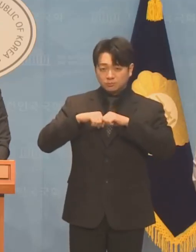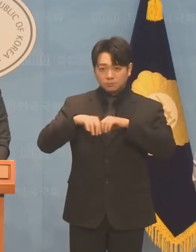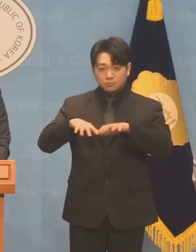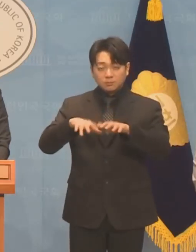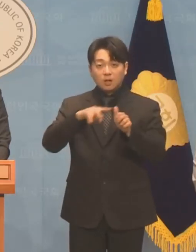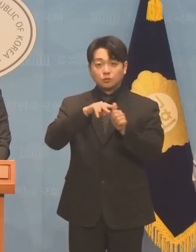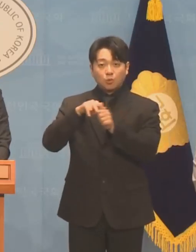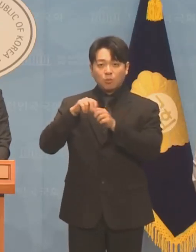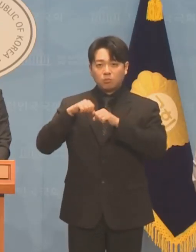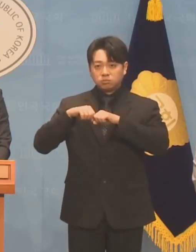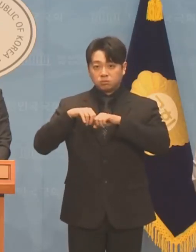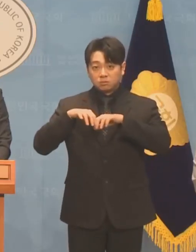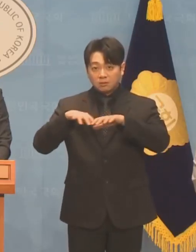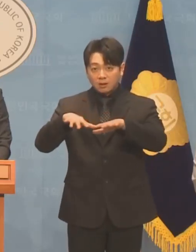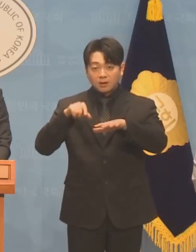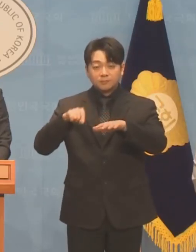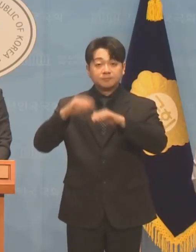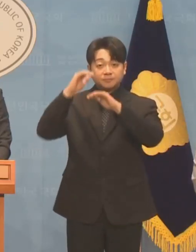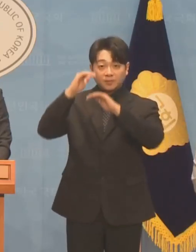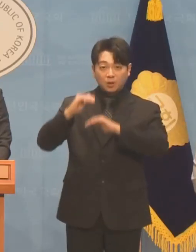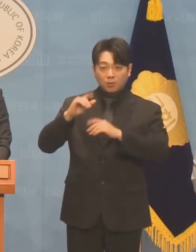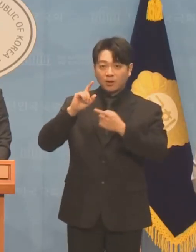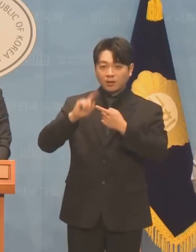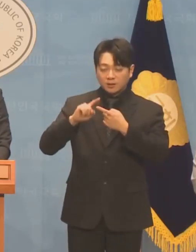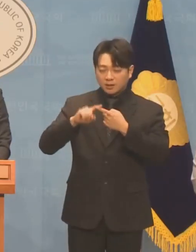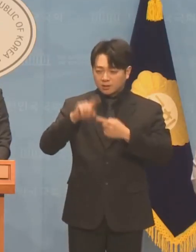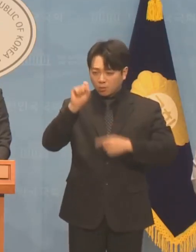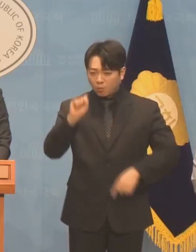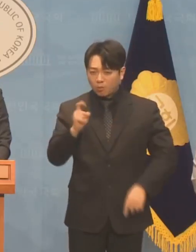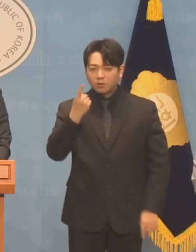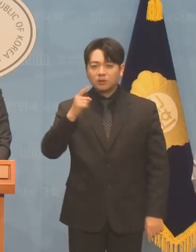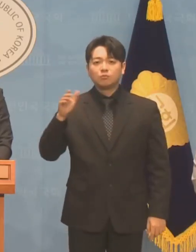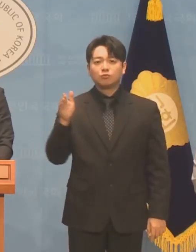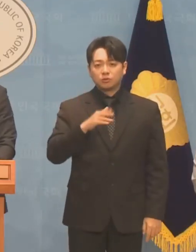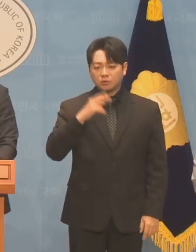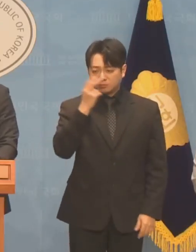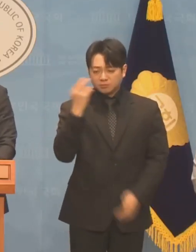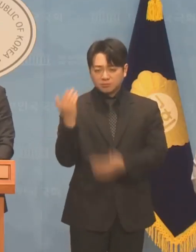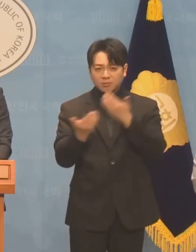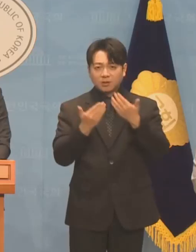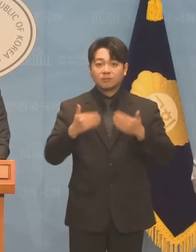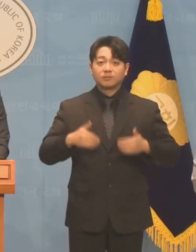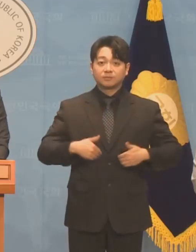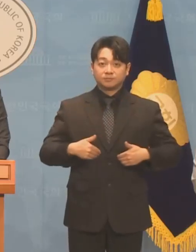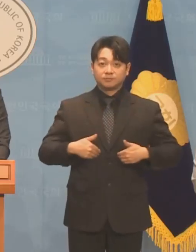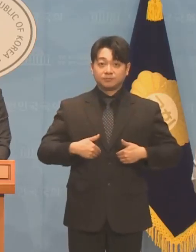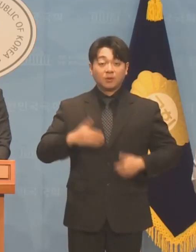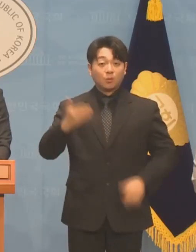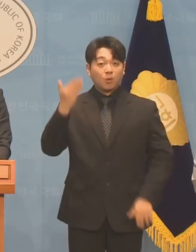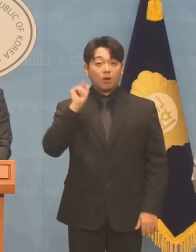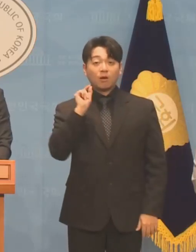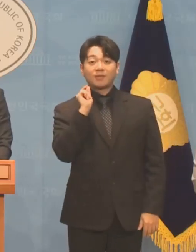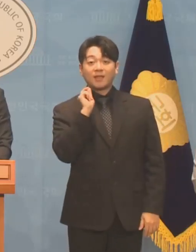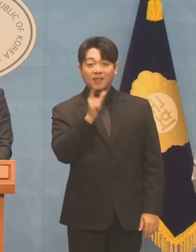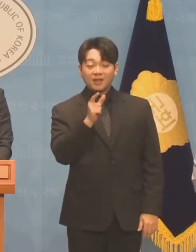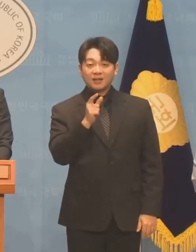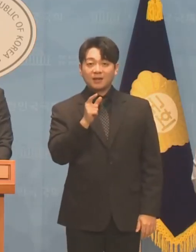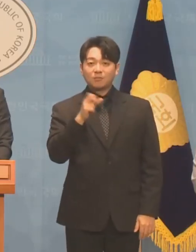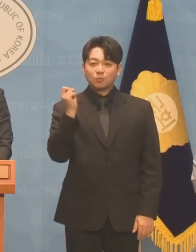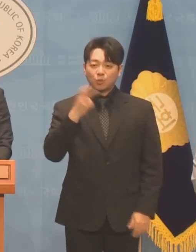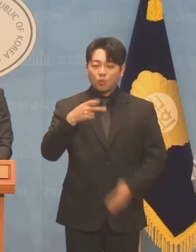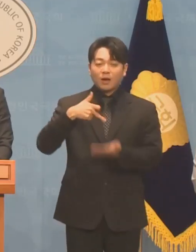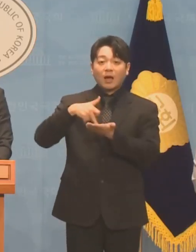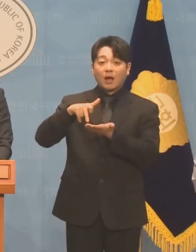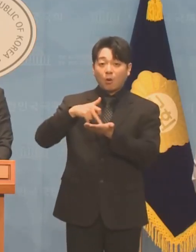제작과 배포의 메커니즘을 근본적으로 타파해야 하기 때문입니다. 과거 텔레그램과 카카오톡 등을